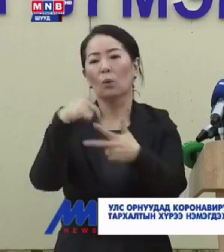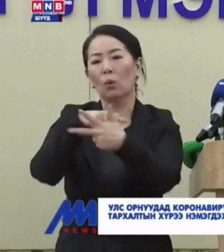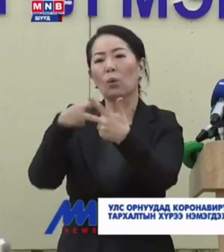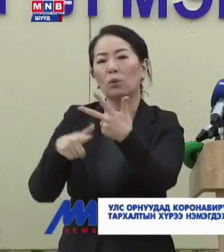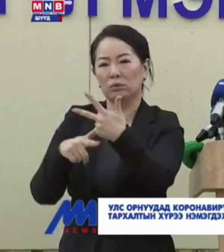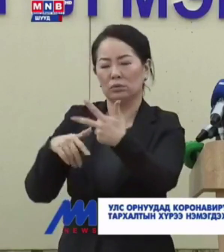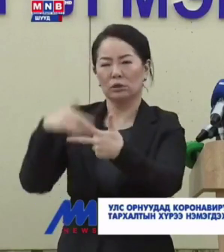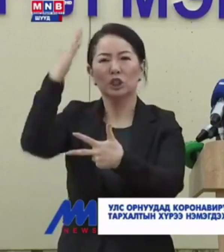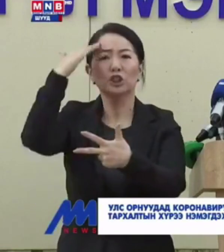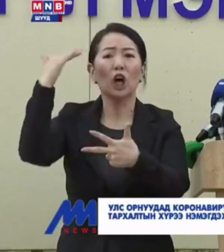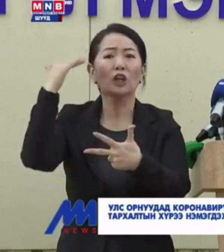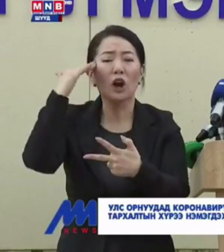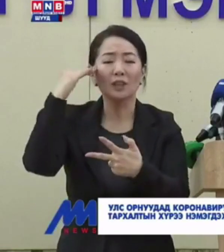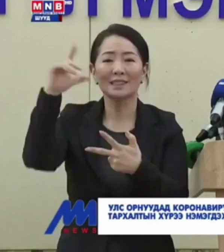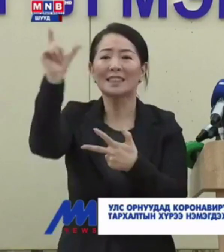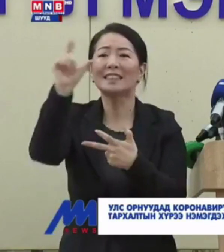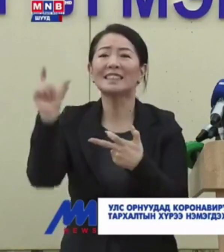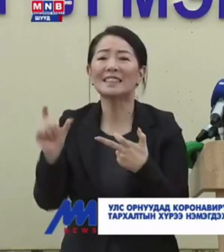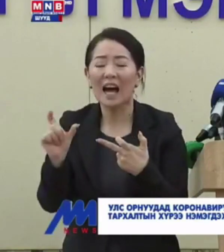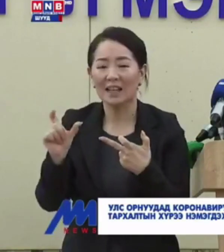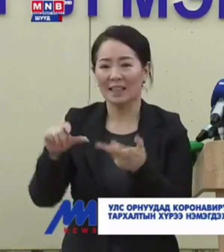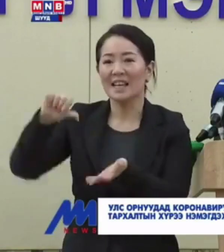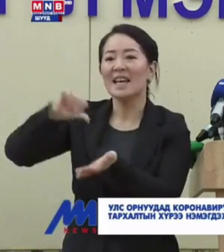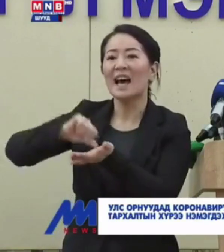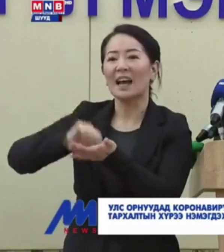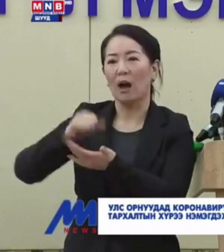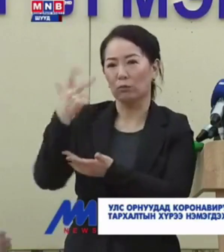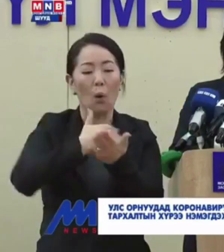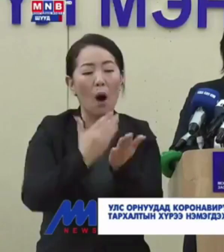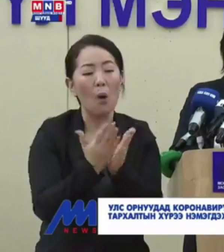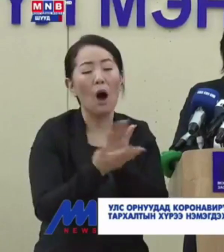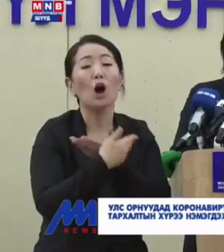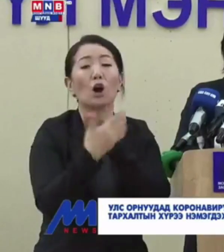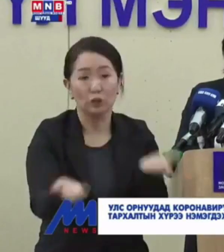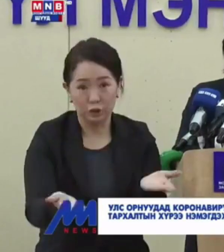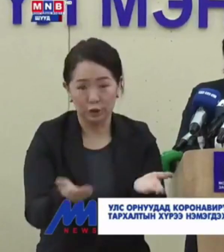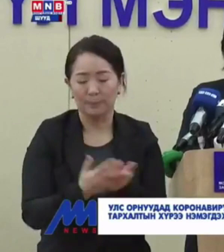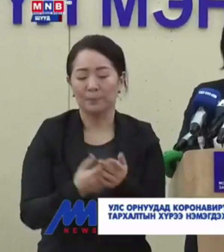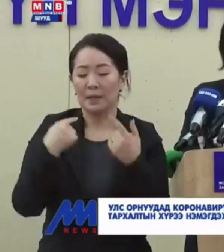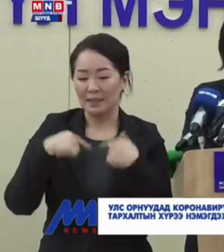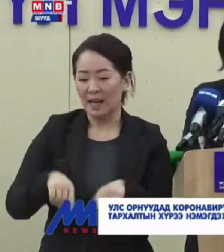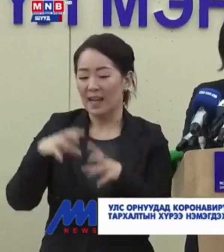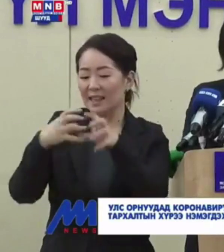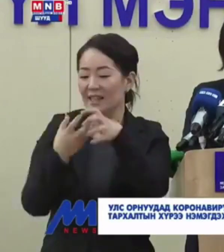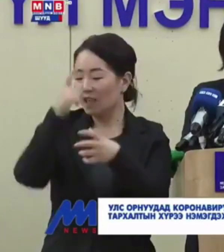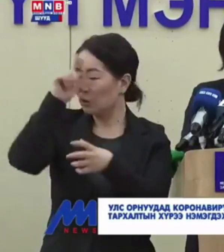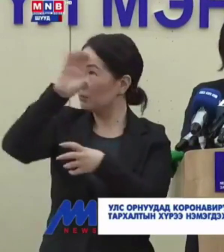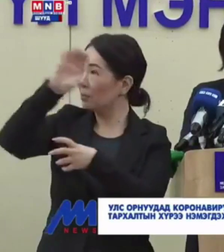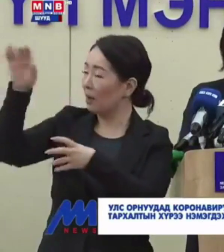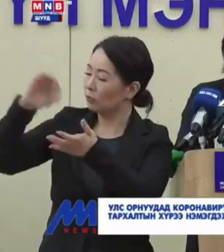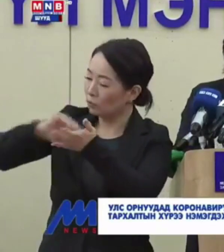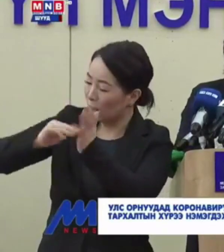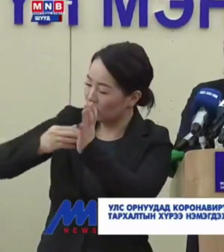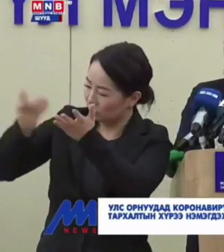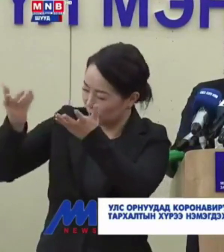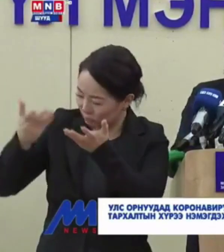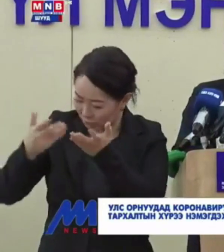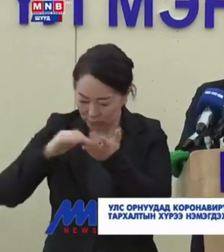өмнө Солонгос, Итали, Иран бүртгэж байна. Эрүүл мэндийн байгууллагын тооцоогоор сар